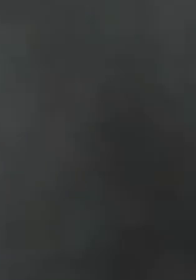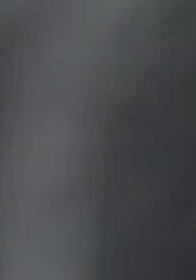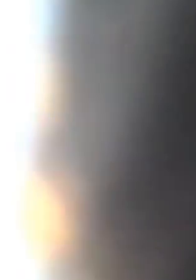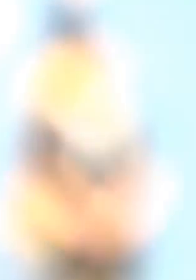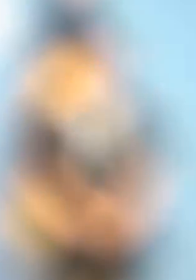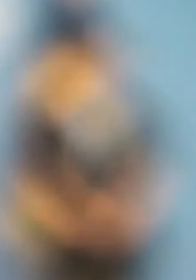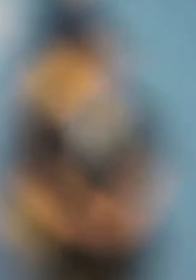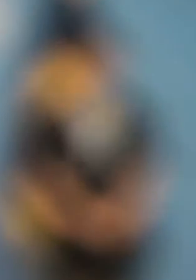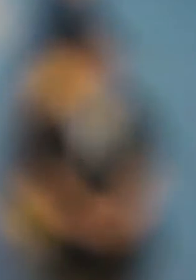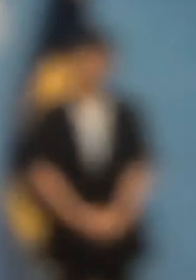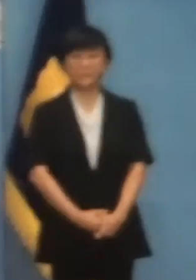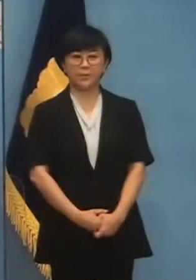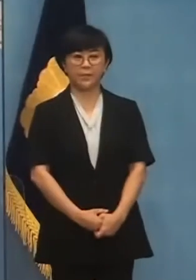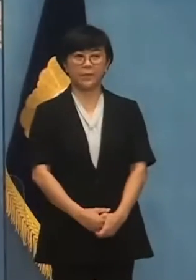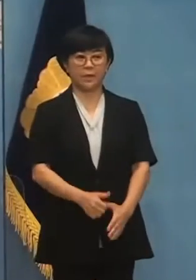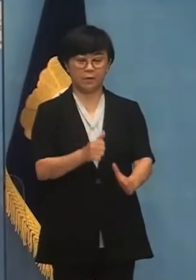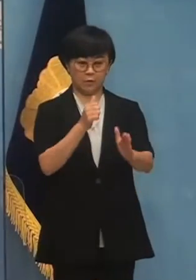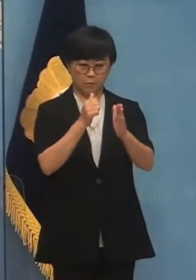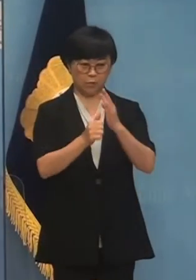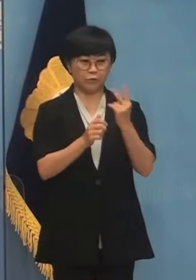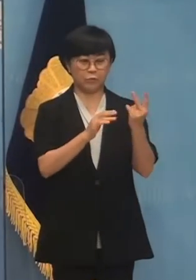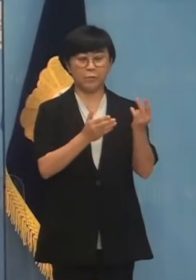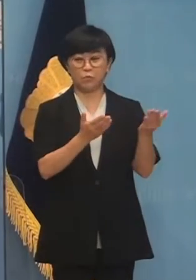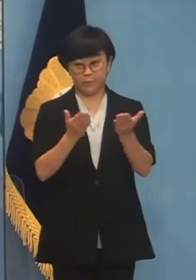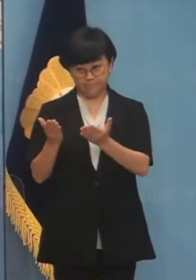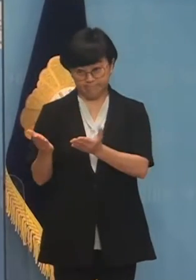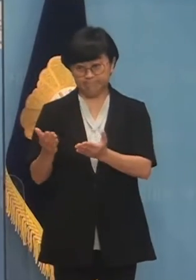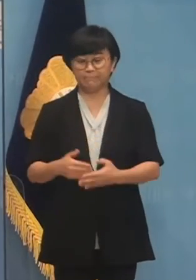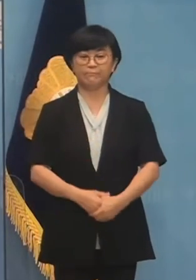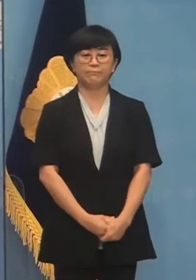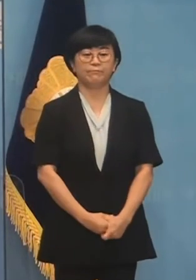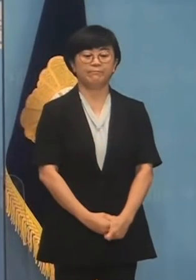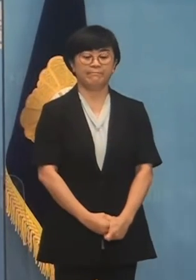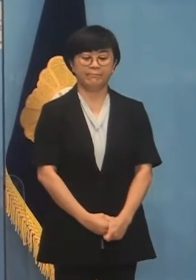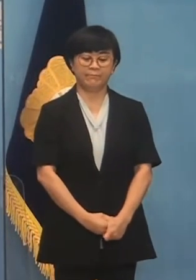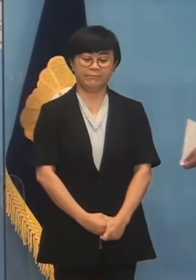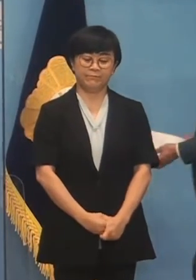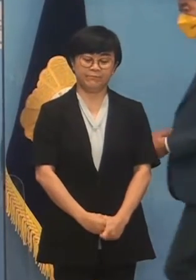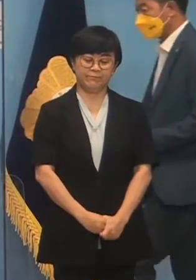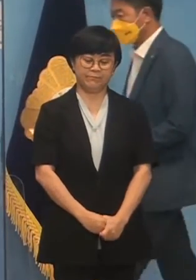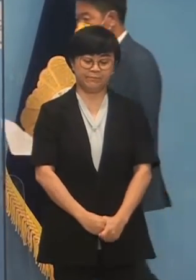그러면 의원국 대표와 두 국회의원 모시도록 하겠습니다.